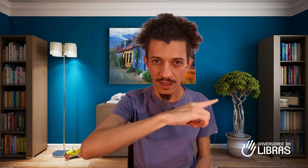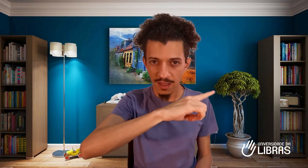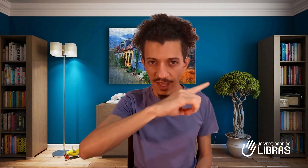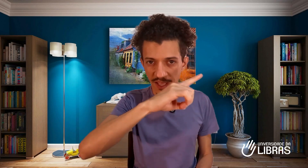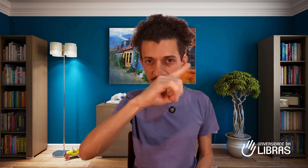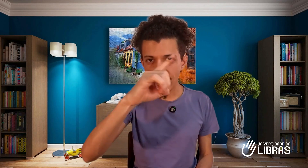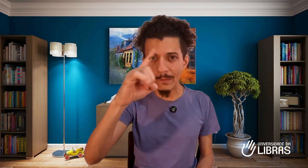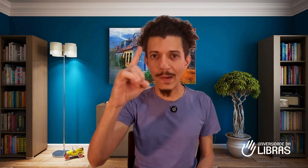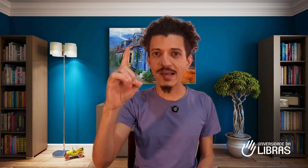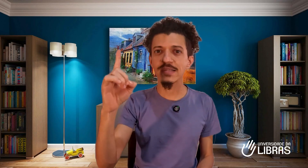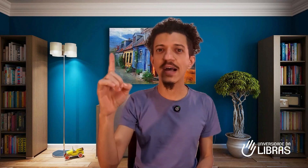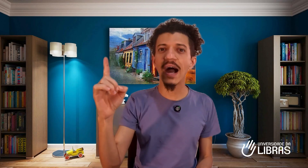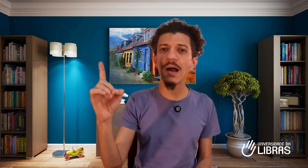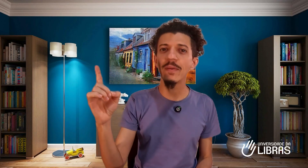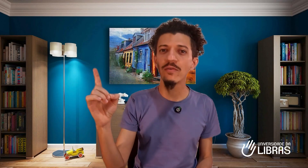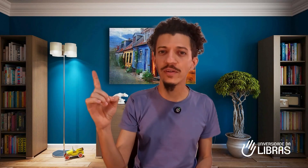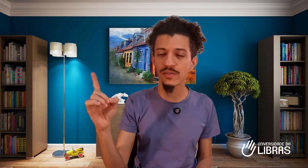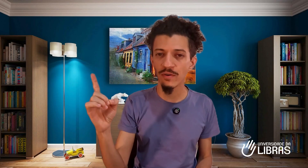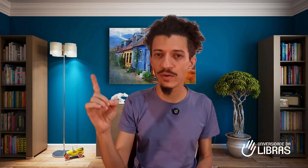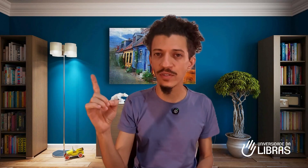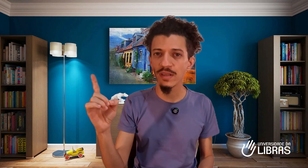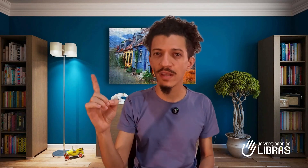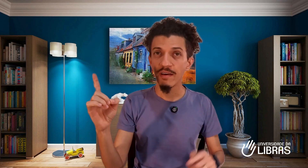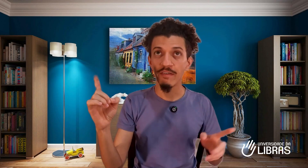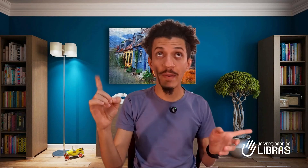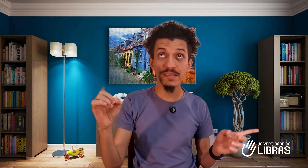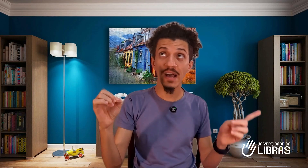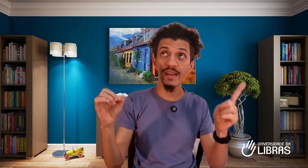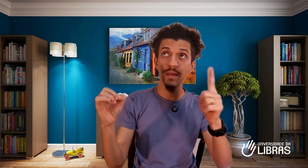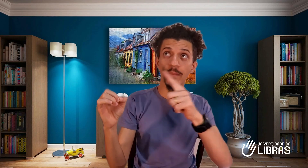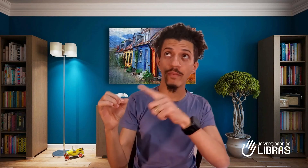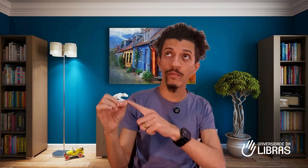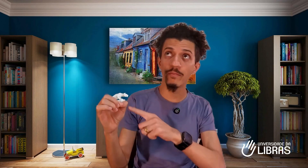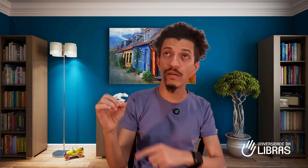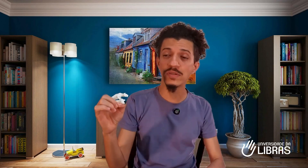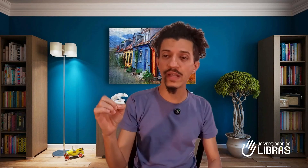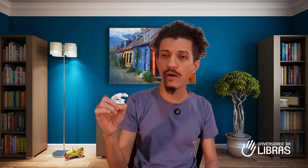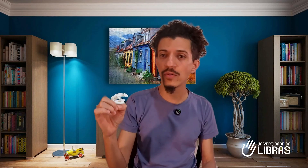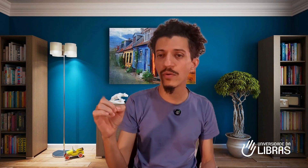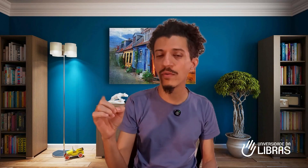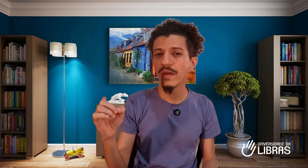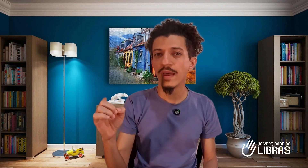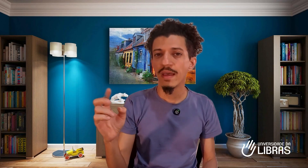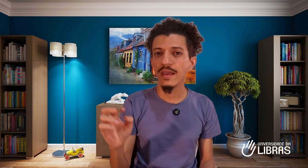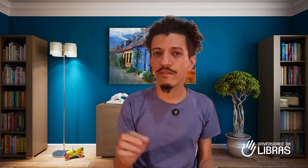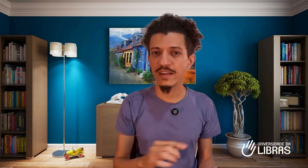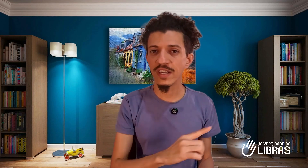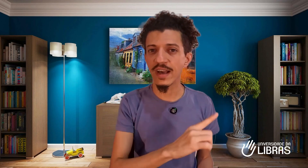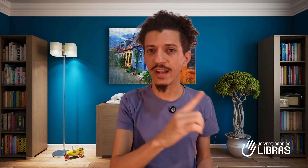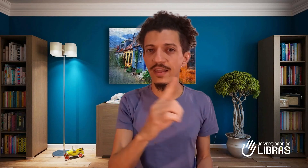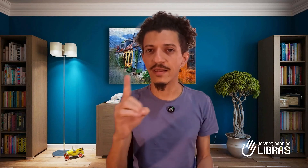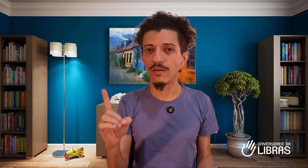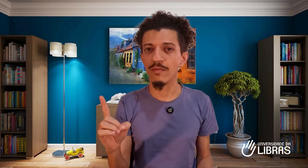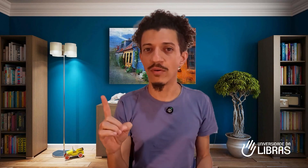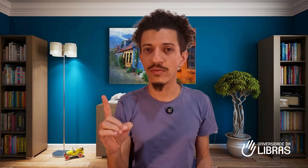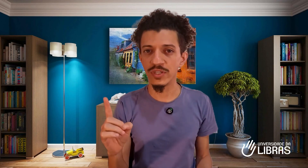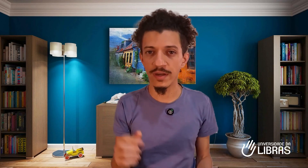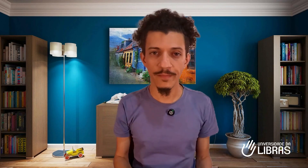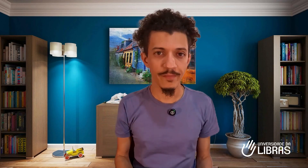e ele vai passar pelo horizonte, vai passar, né, pelo céu todo e vai chegar aqui. Então, bom dia.